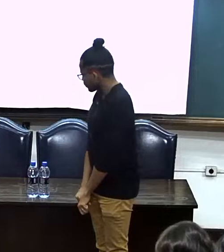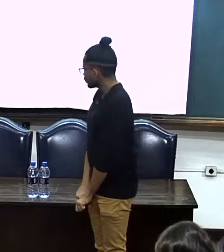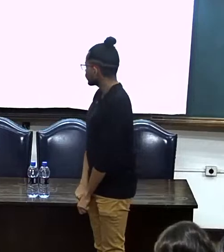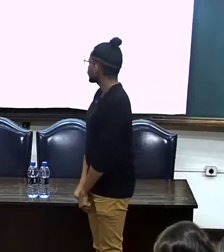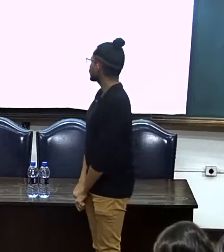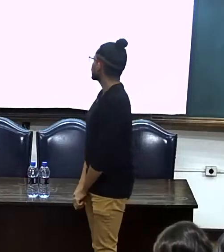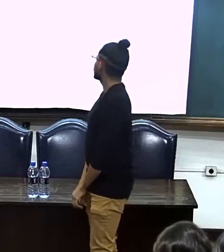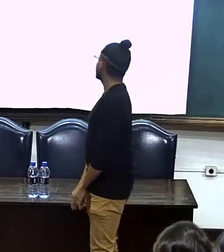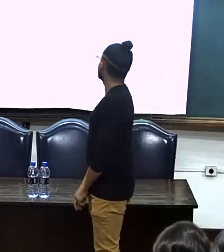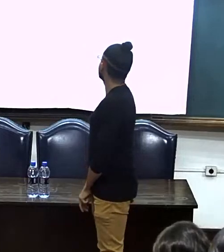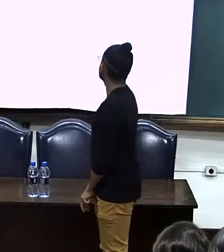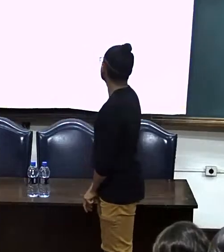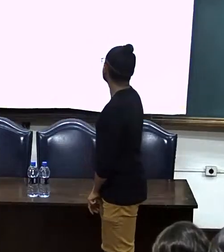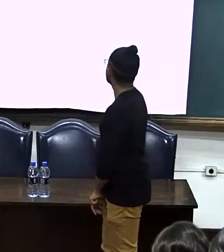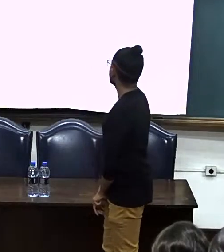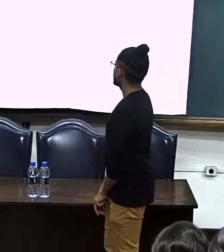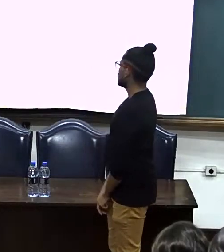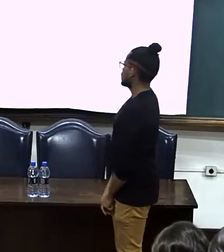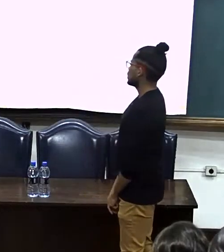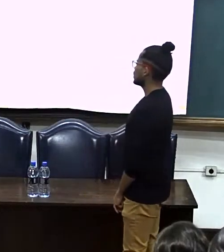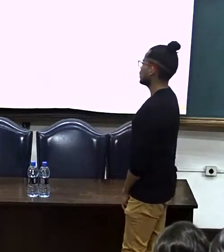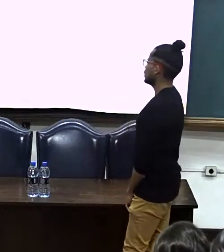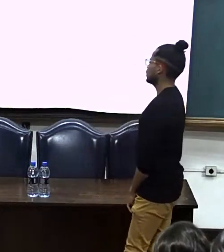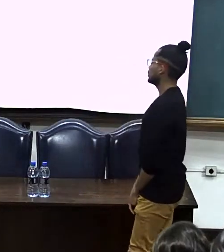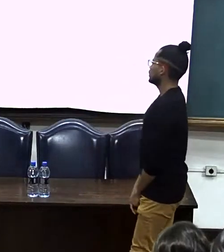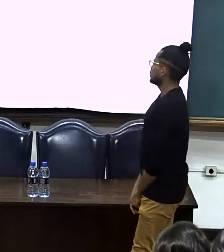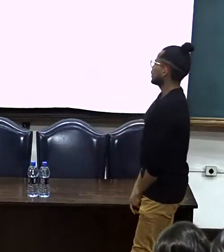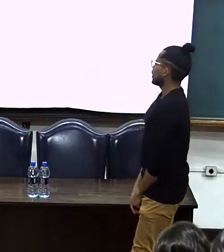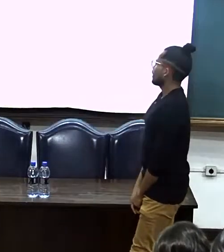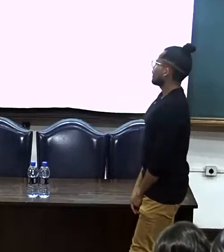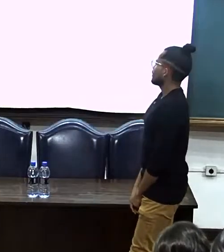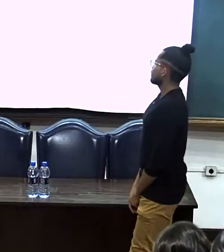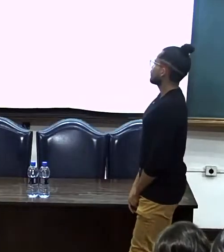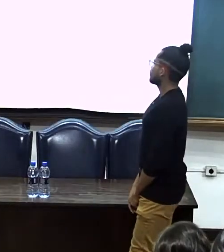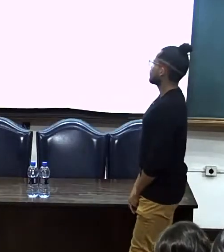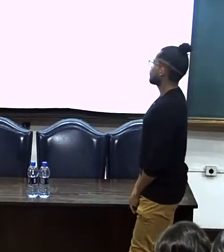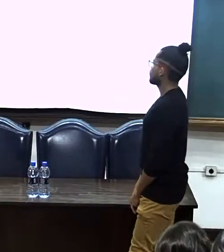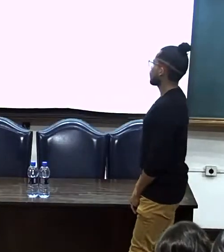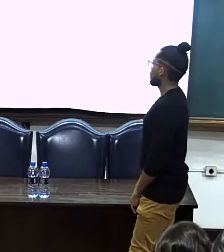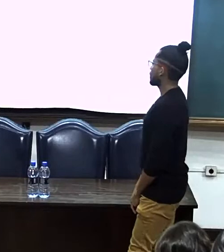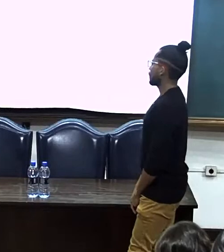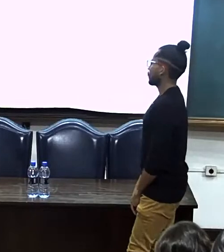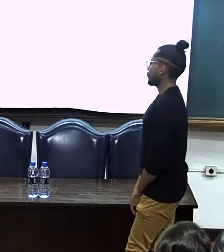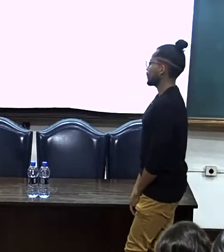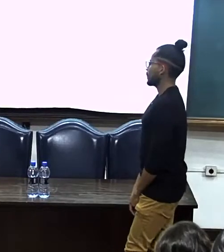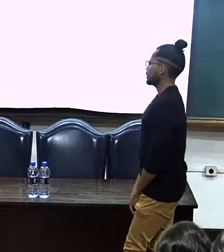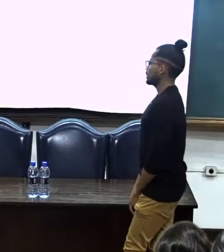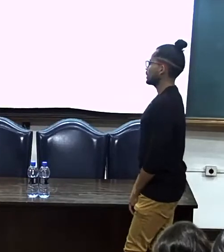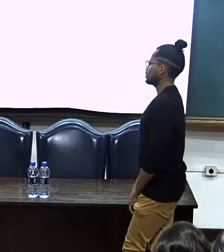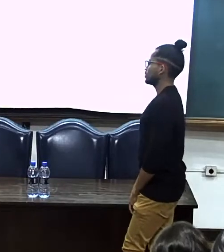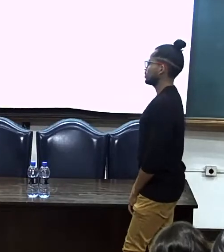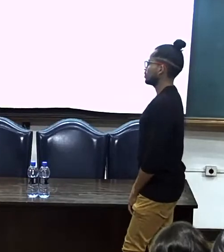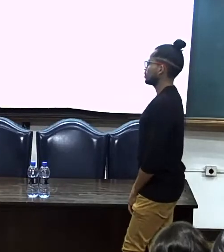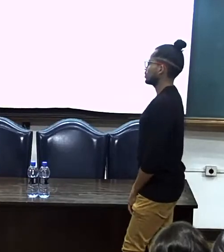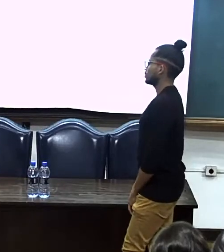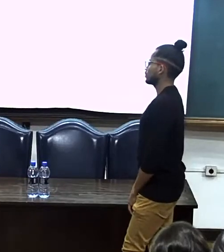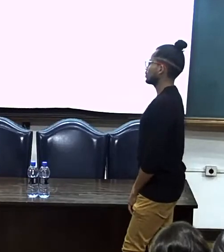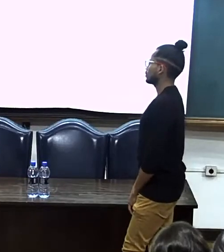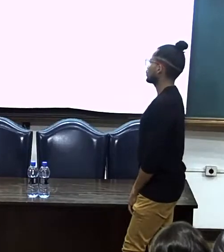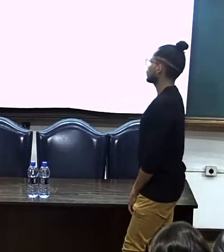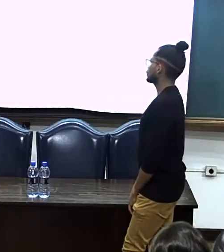função do aumento do acento frasal. ou do acento da